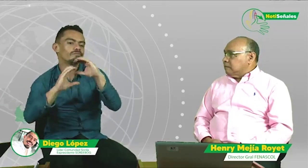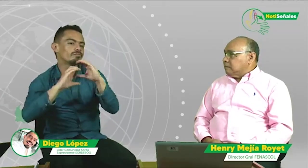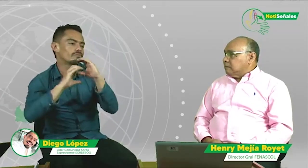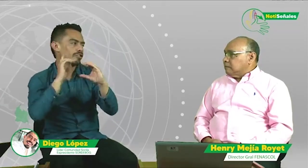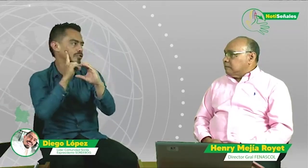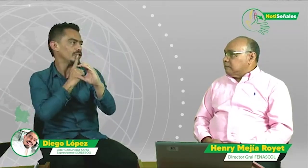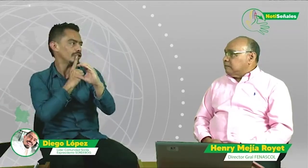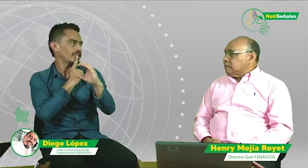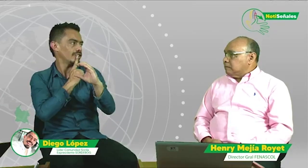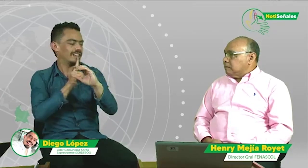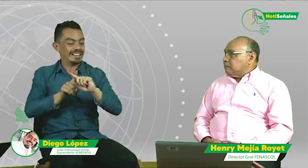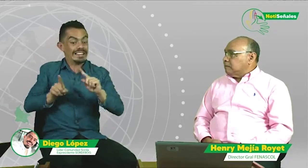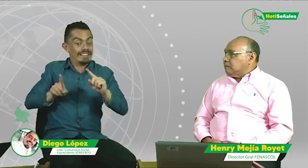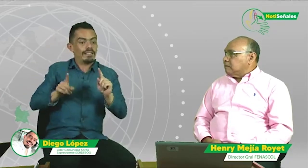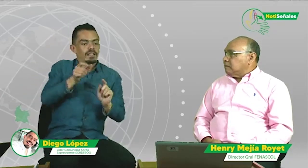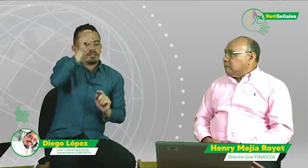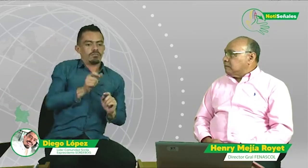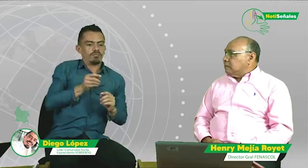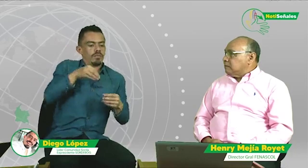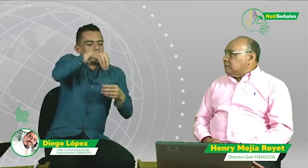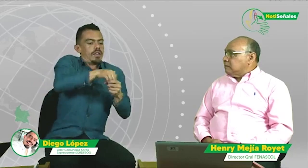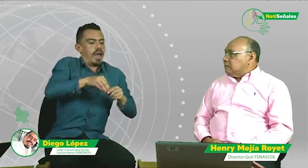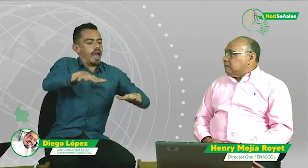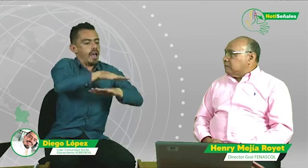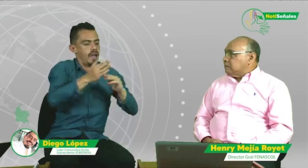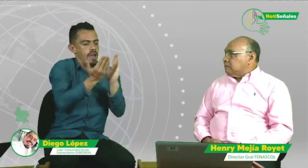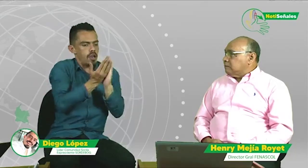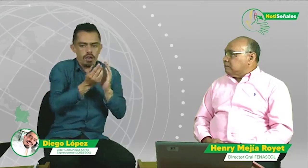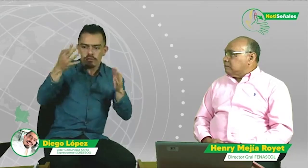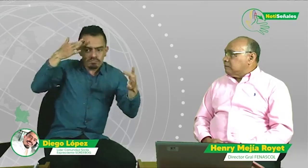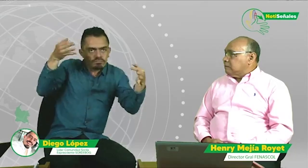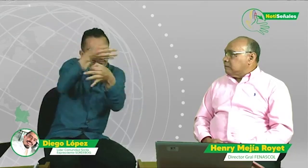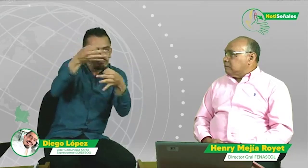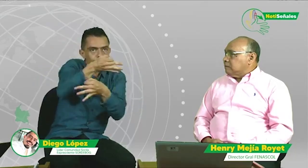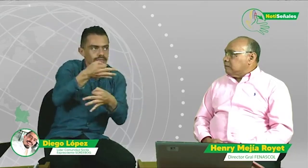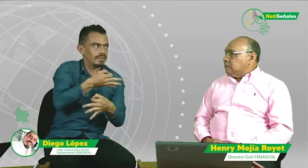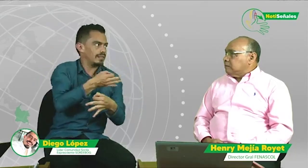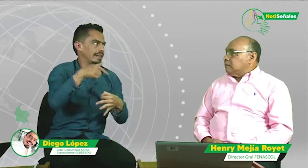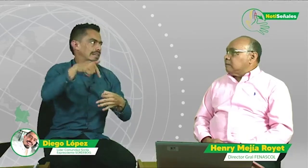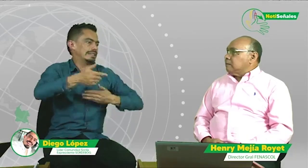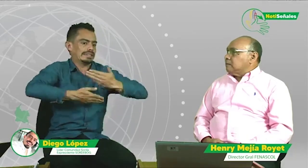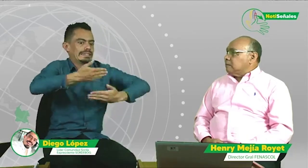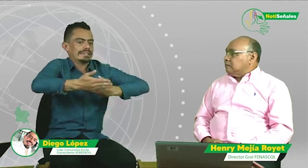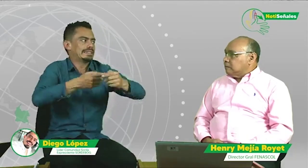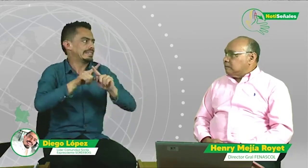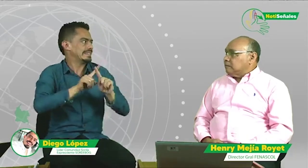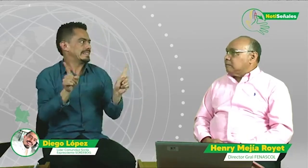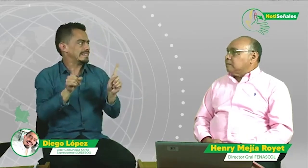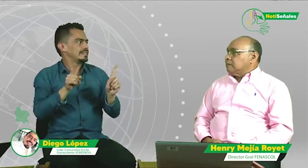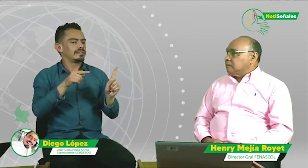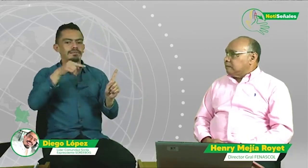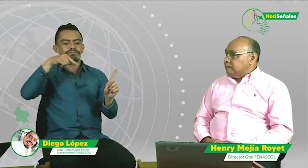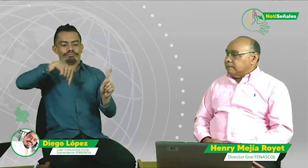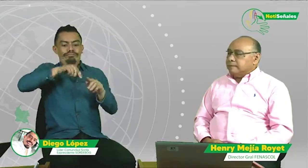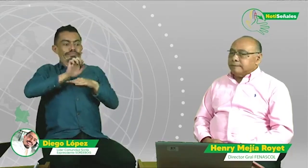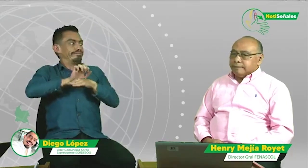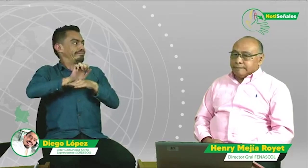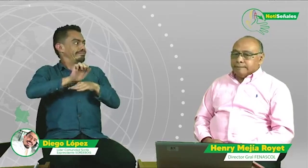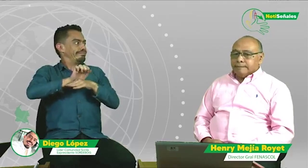señas. No solamente personas que sepan señas y que sepan comunicarse, sino intérpretes que conozcan de